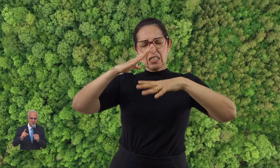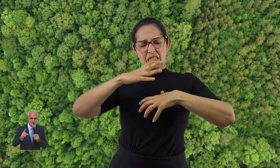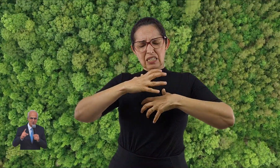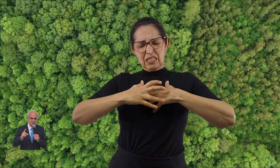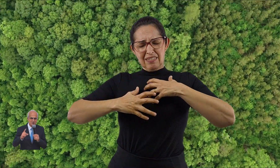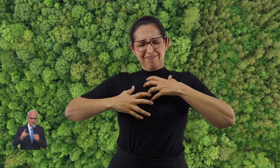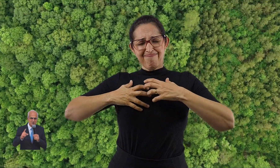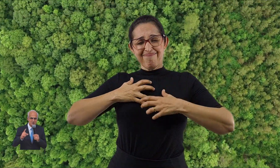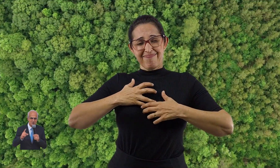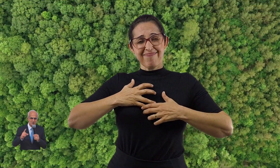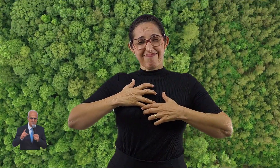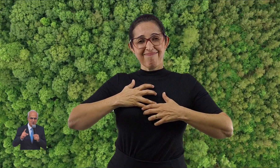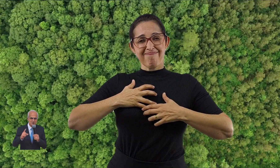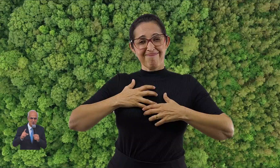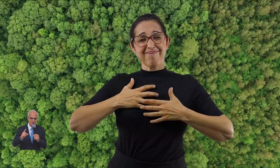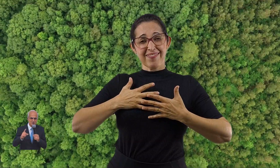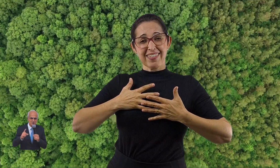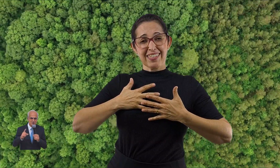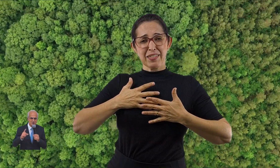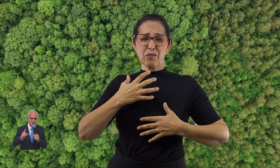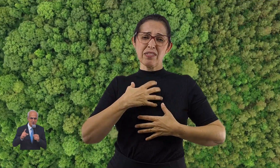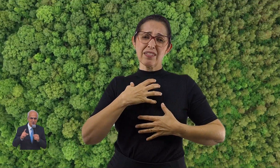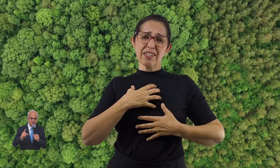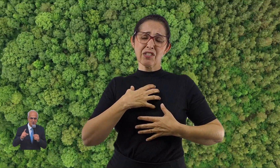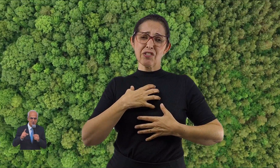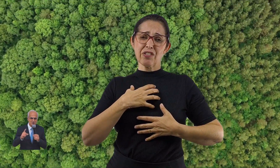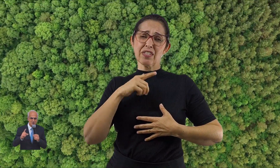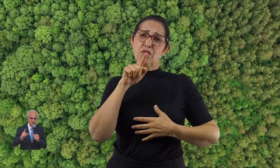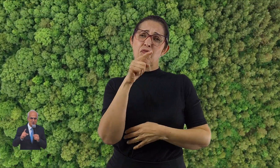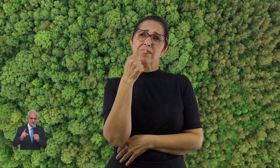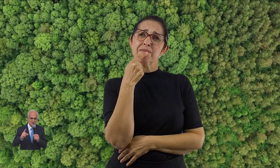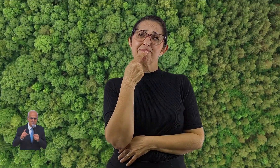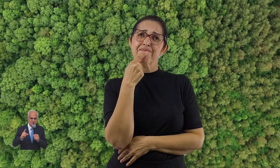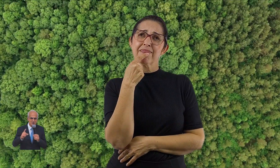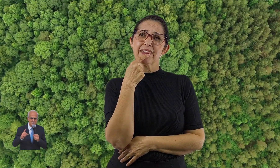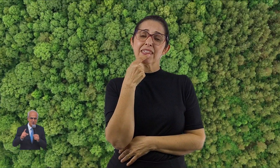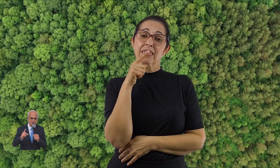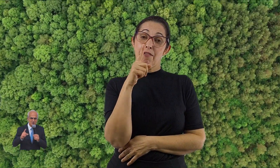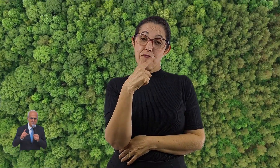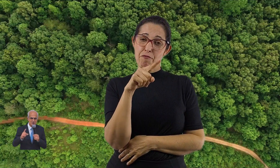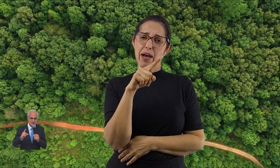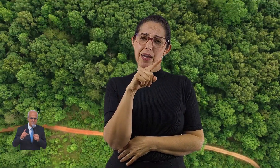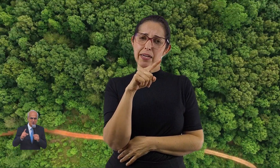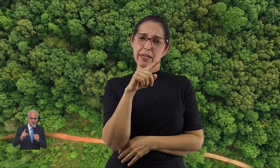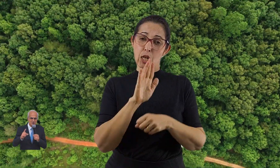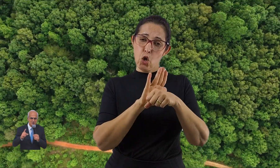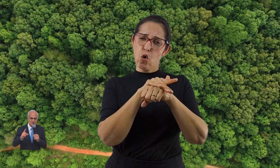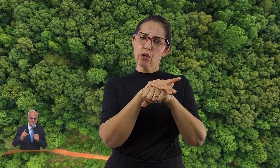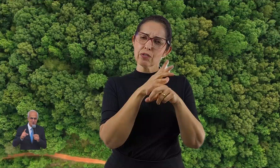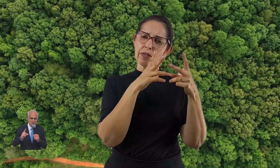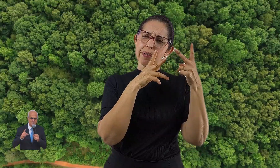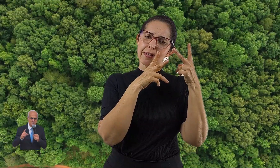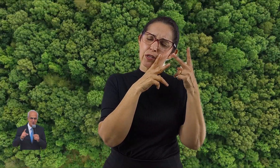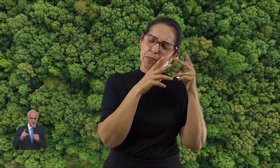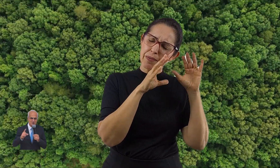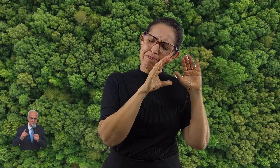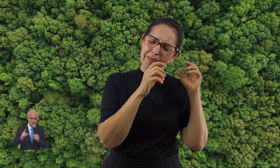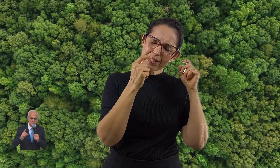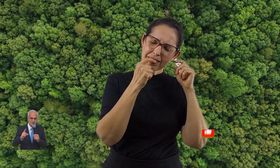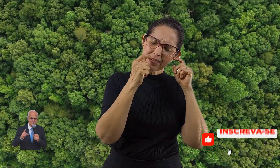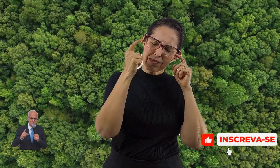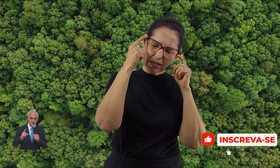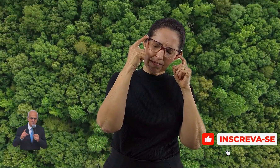conflitos, as suas aflições. É você com sua cabeça no travesseiro à noite e ali se travando